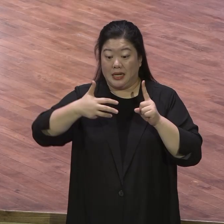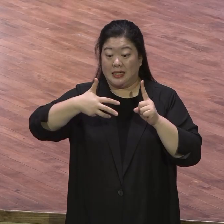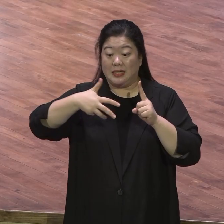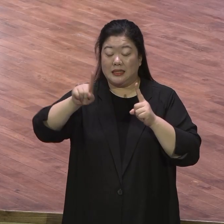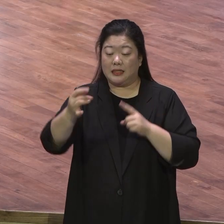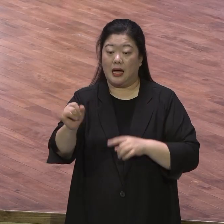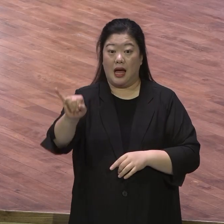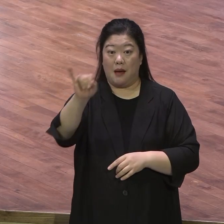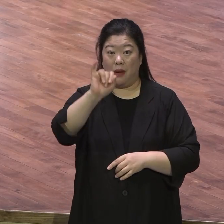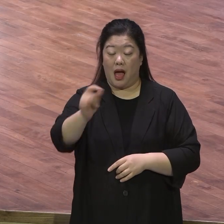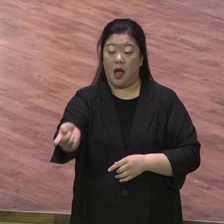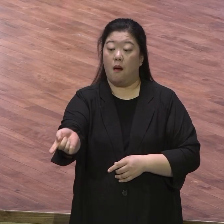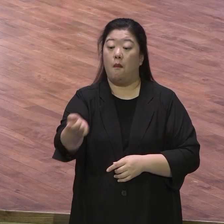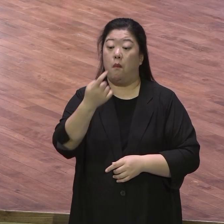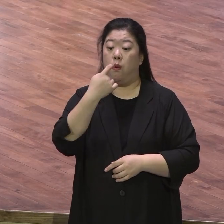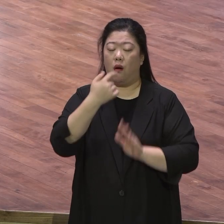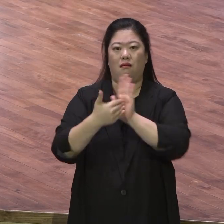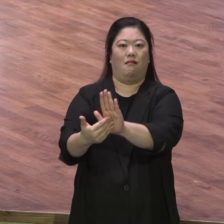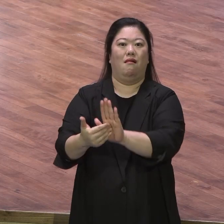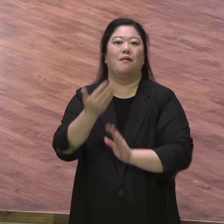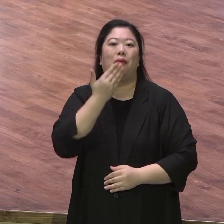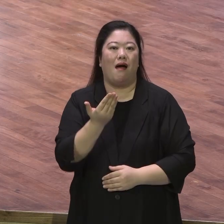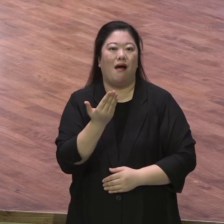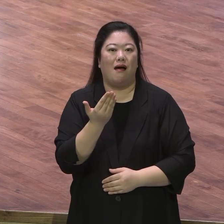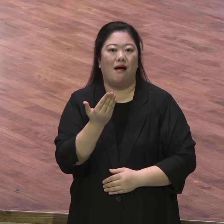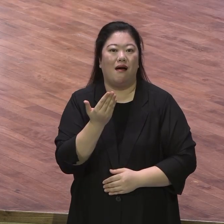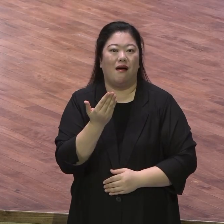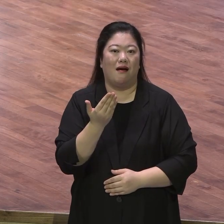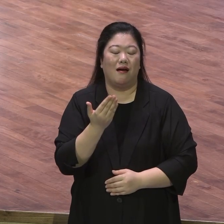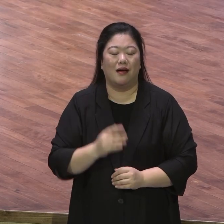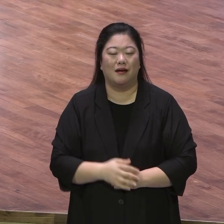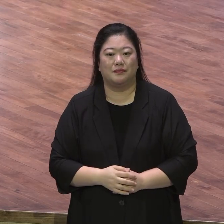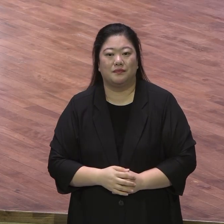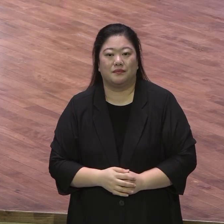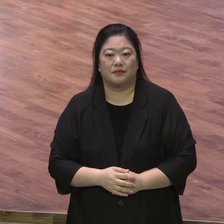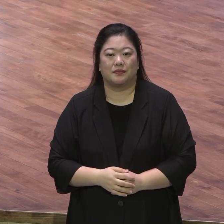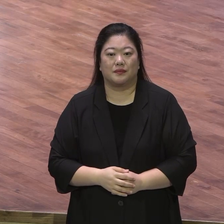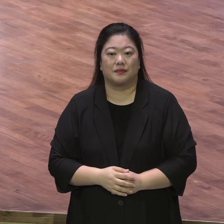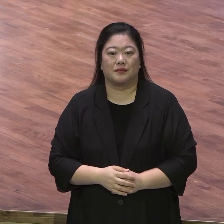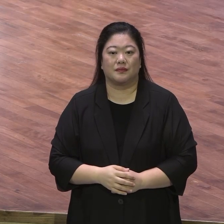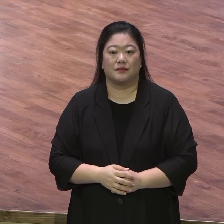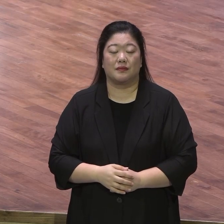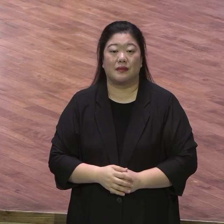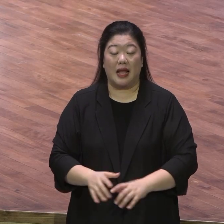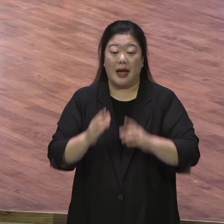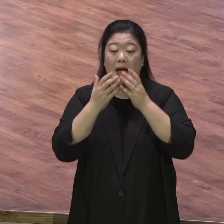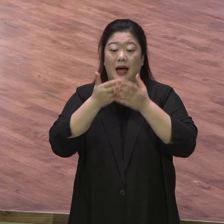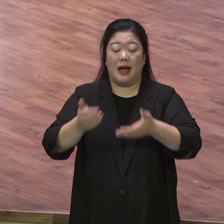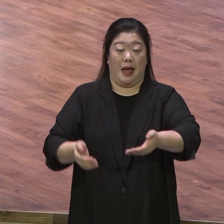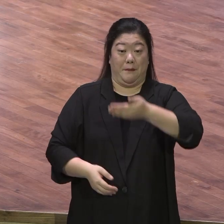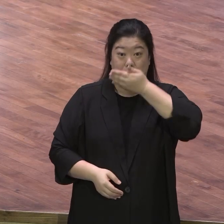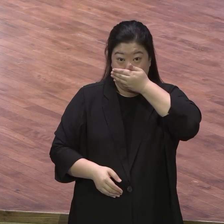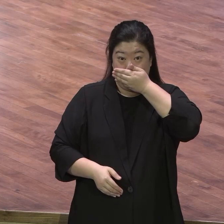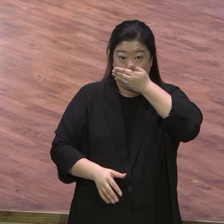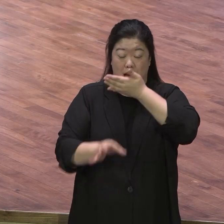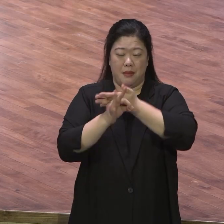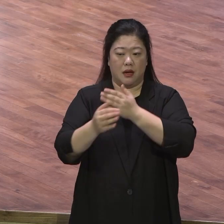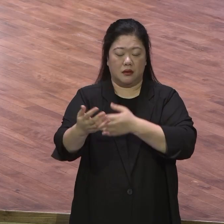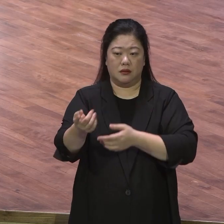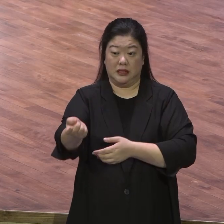있다 마스크 착용을 하면 감염병을 85% 그렇게